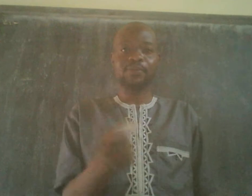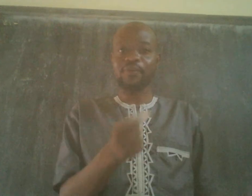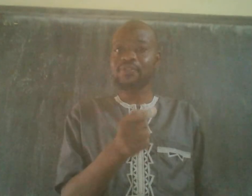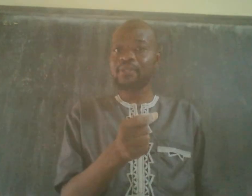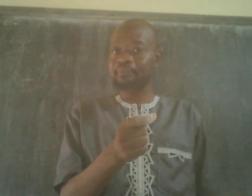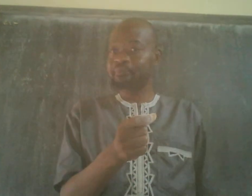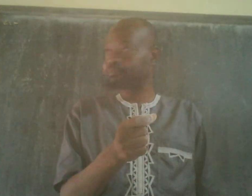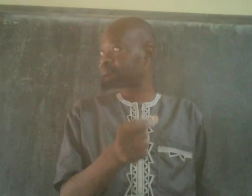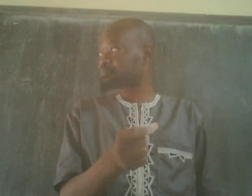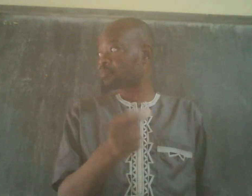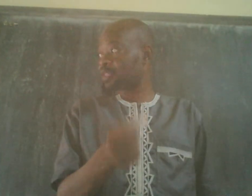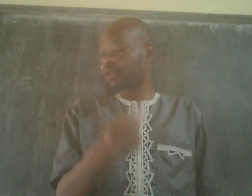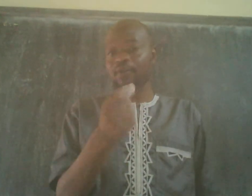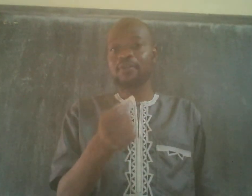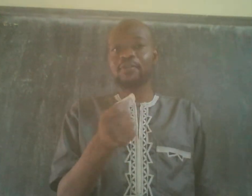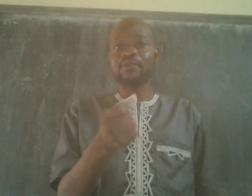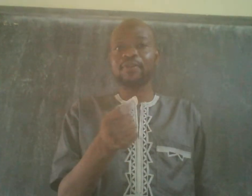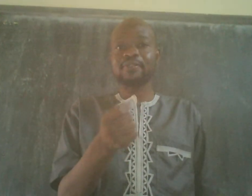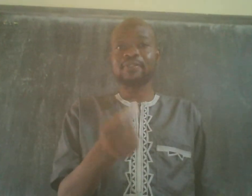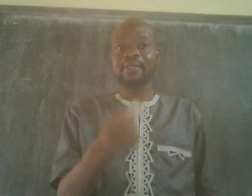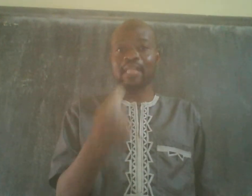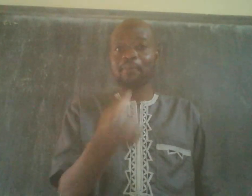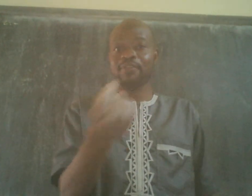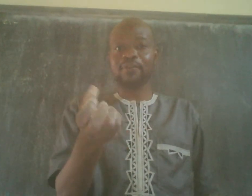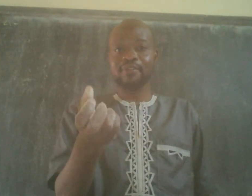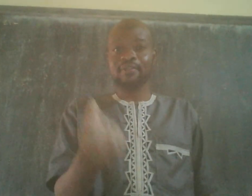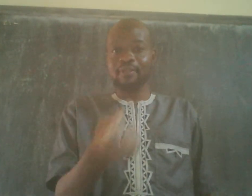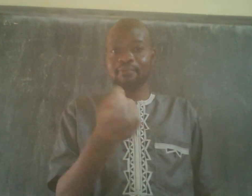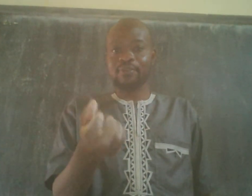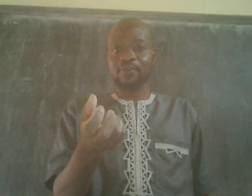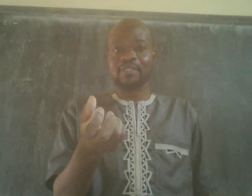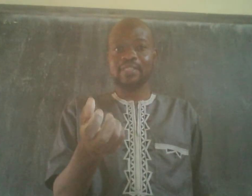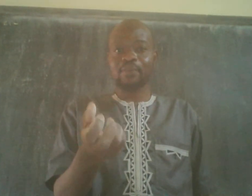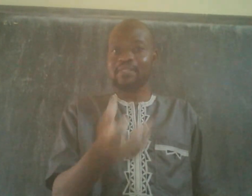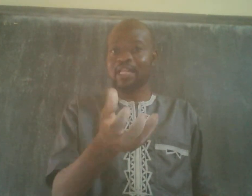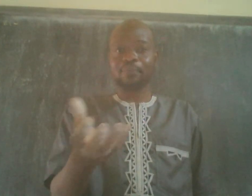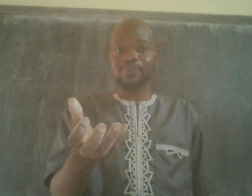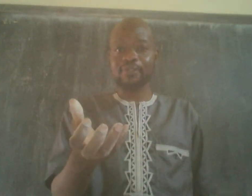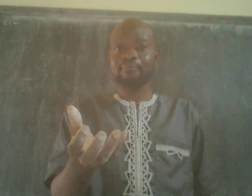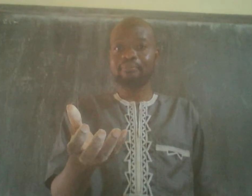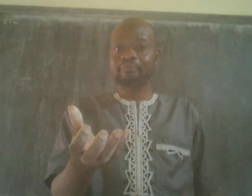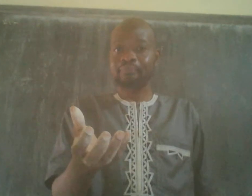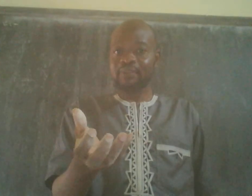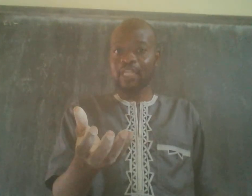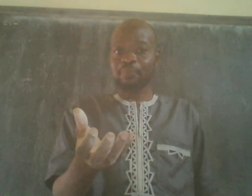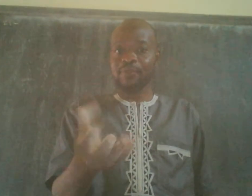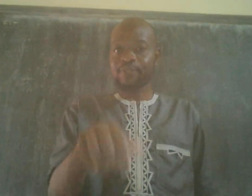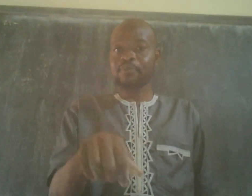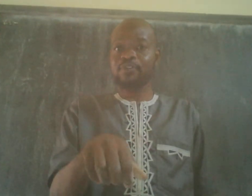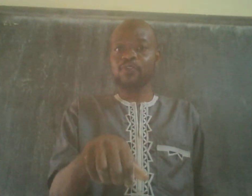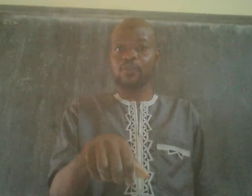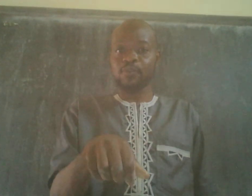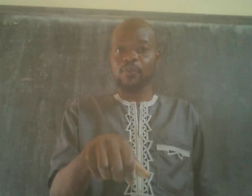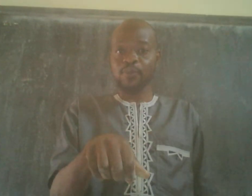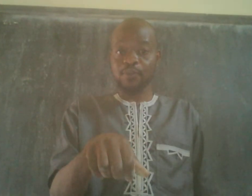l'utérus. Le collègue de l'utérus. D'abord, l'utérus. L'utérus, c'est quoi? C'est la poche. C'est la poche du